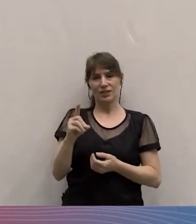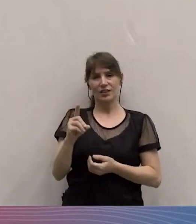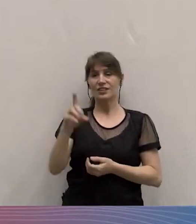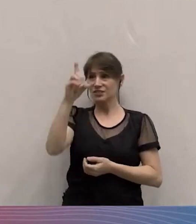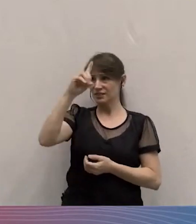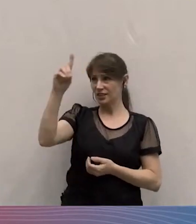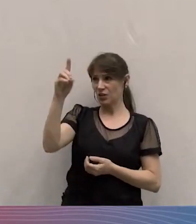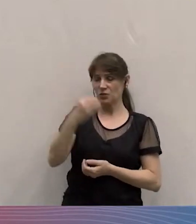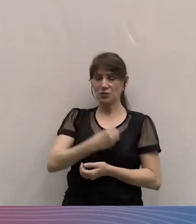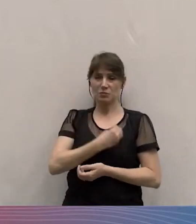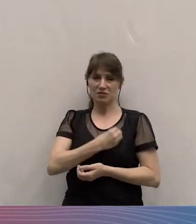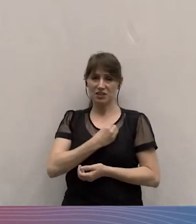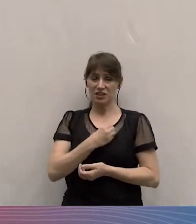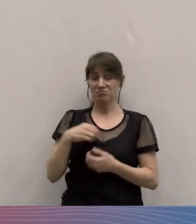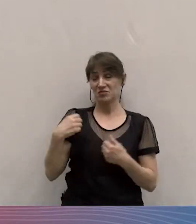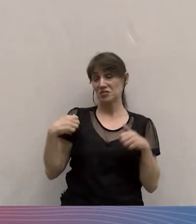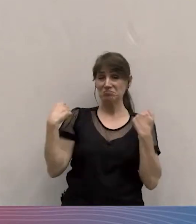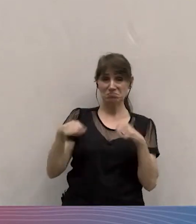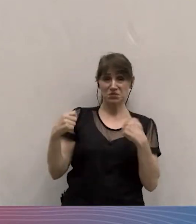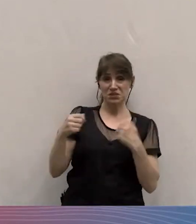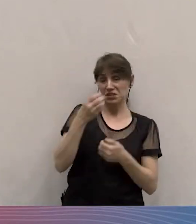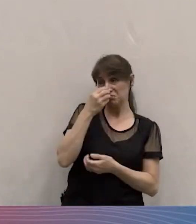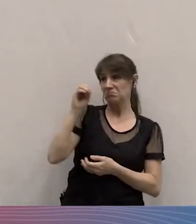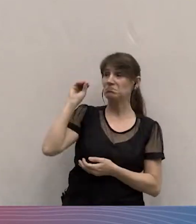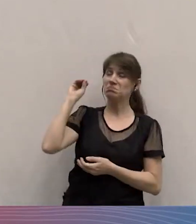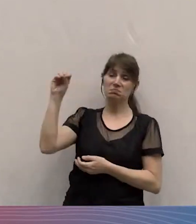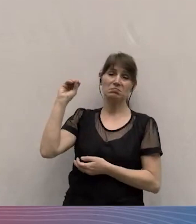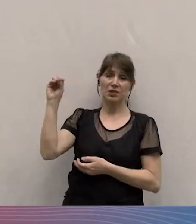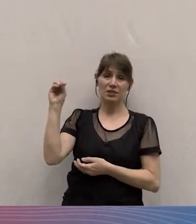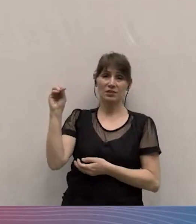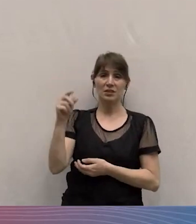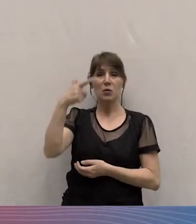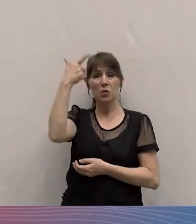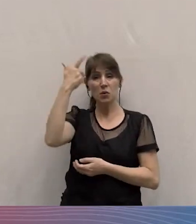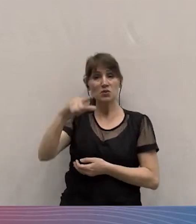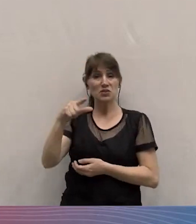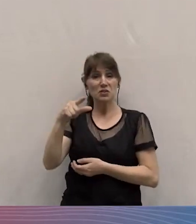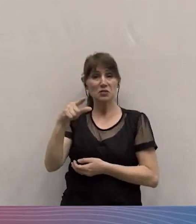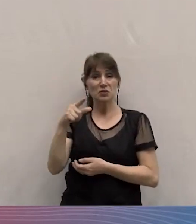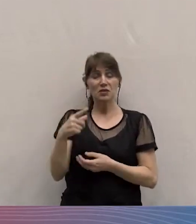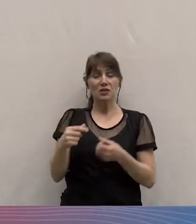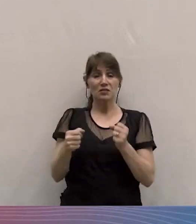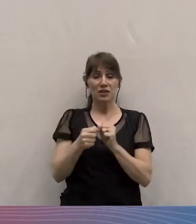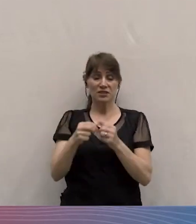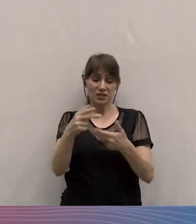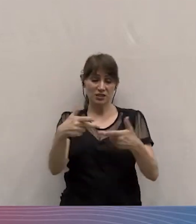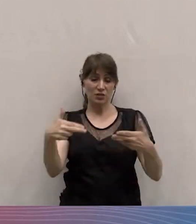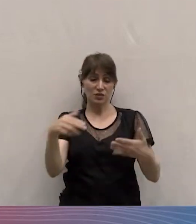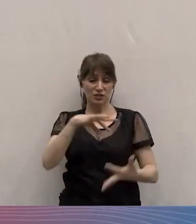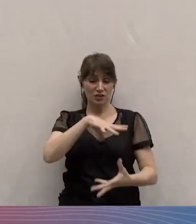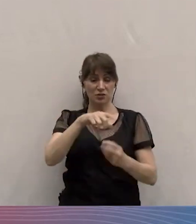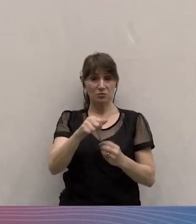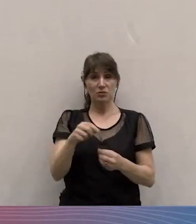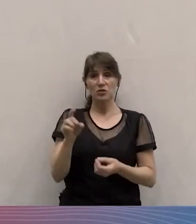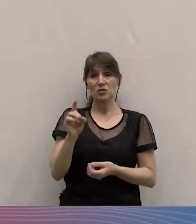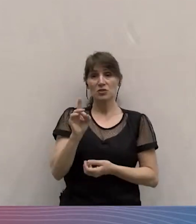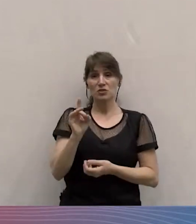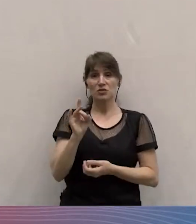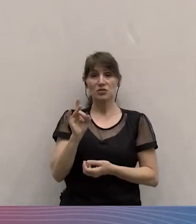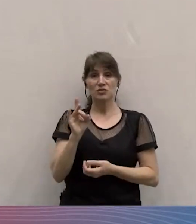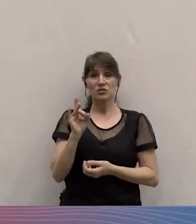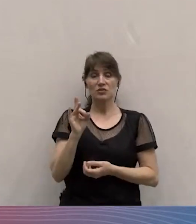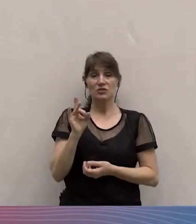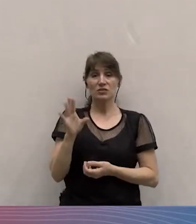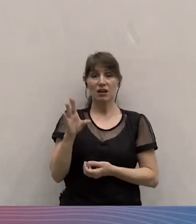Nós podemos, a gente se vira, a gente consegue criar sistema aqui para todo mundo ter